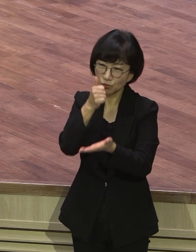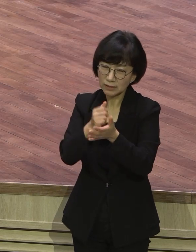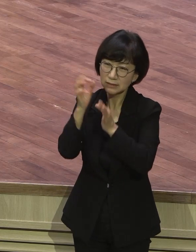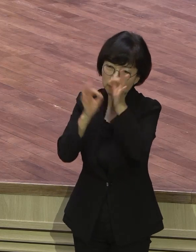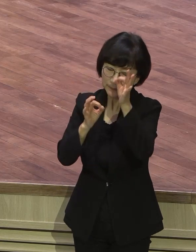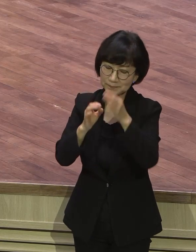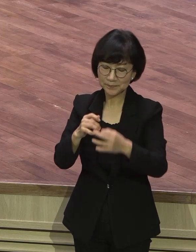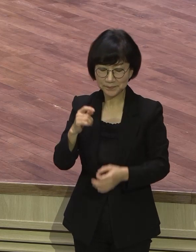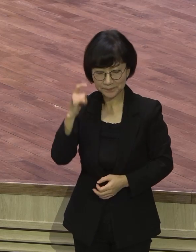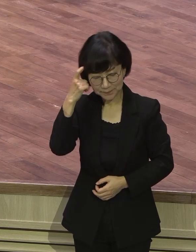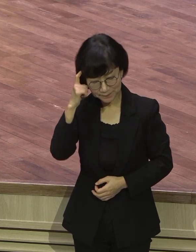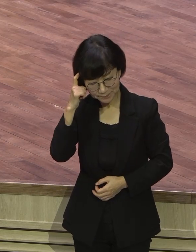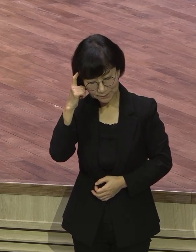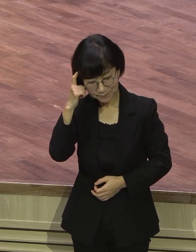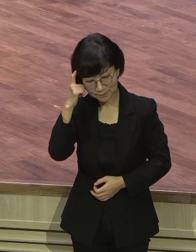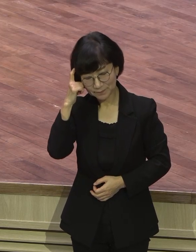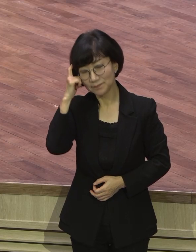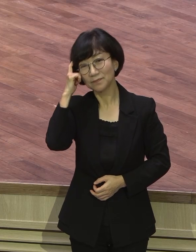그래서